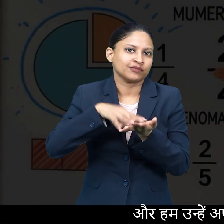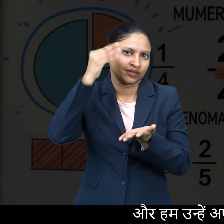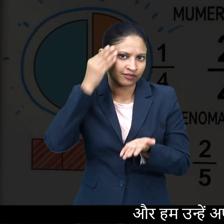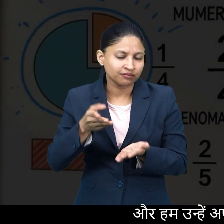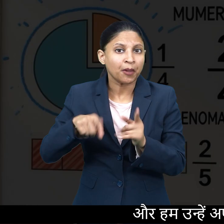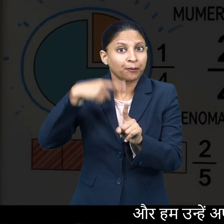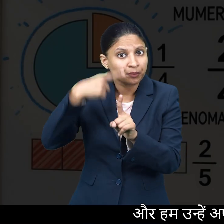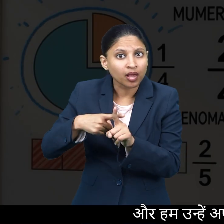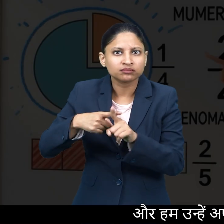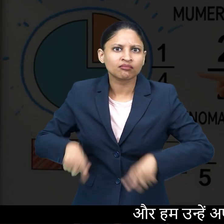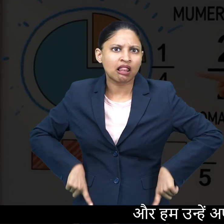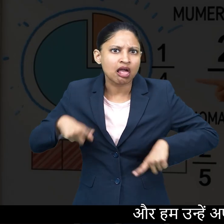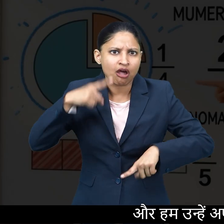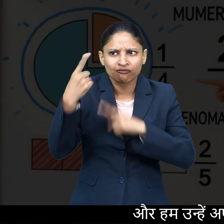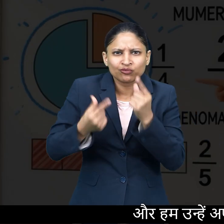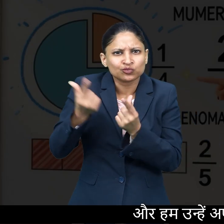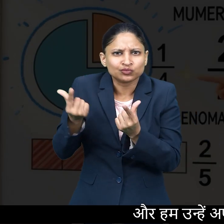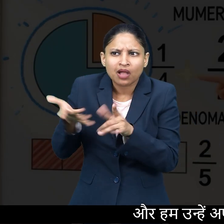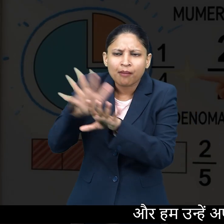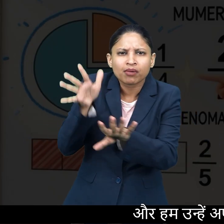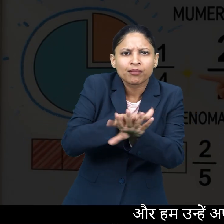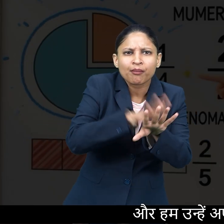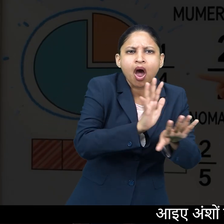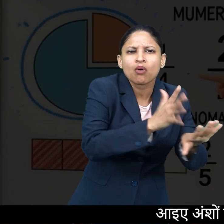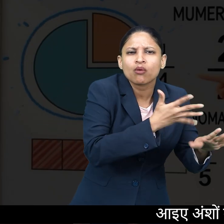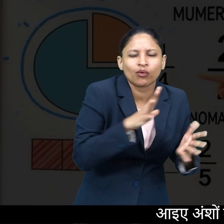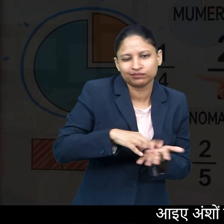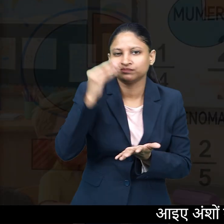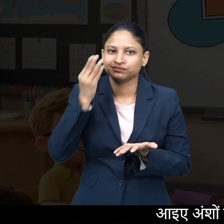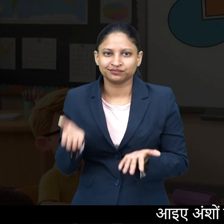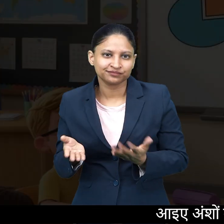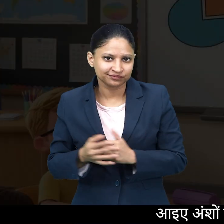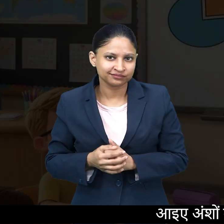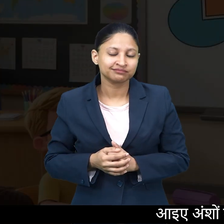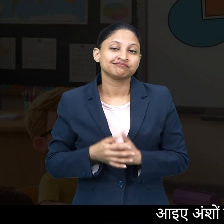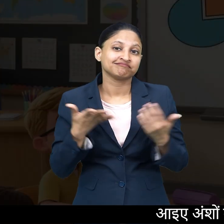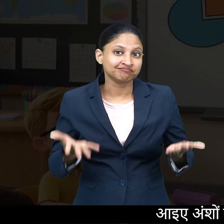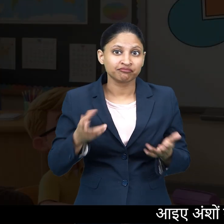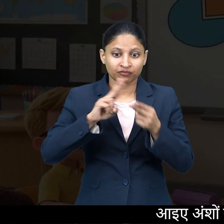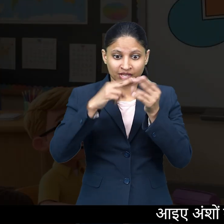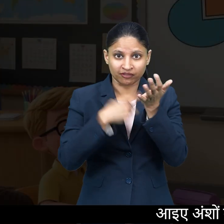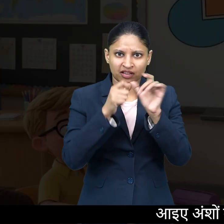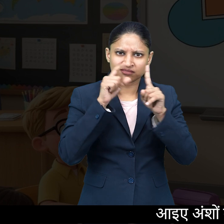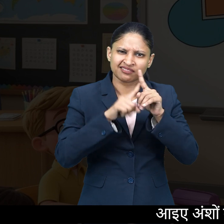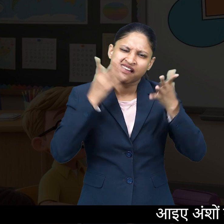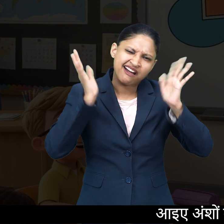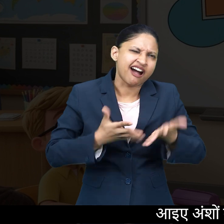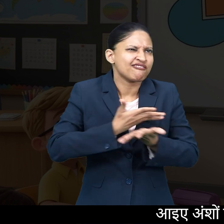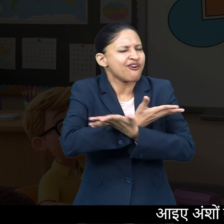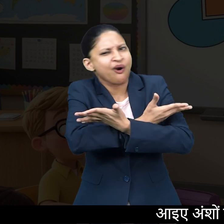और हम उन्हें अपने दैनिक जीवन में कैसे उपयोग करते हैं। आइए अंशों की दुनिया में अपनी यात्रा आरंभ